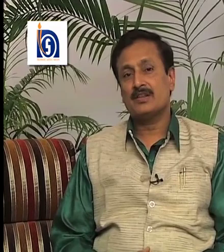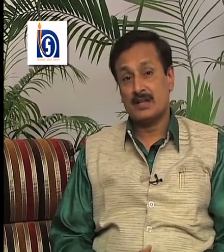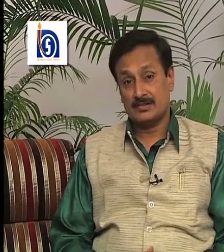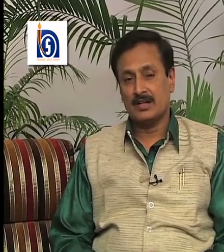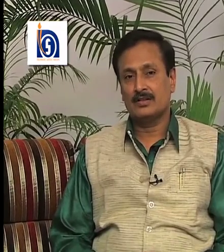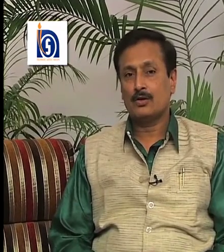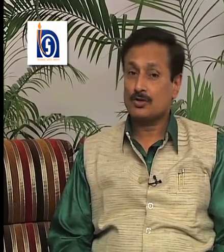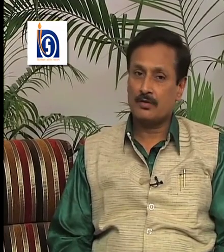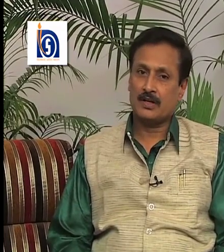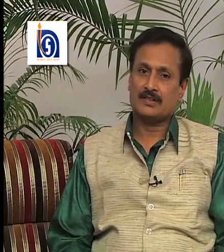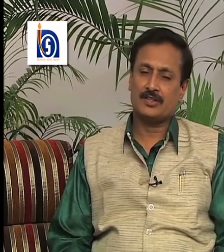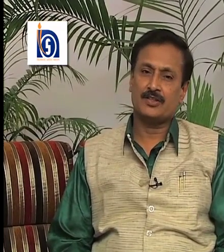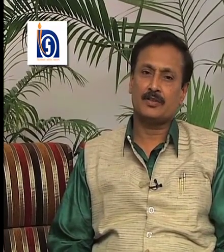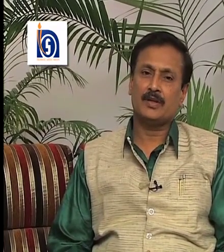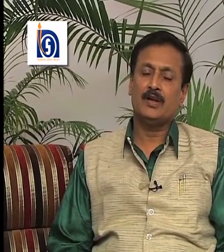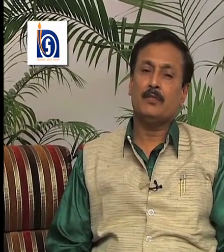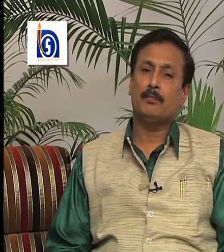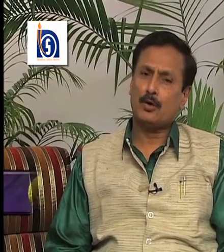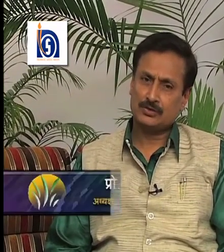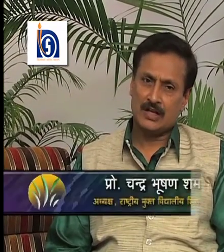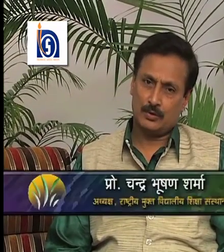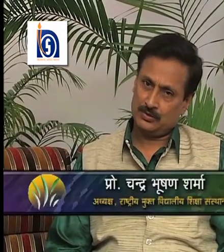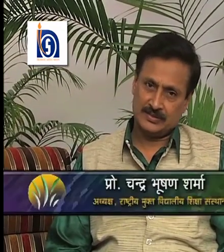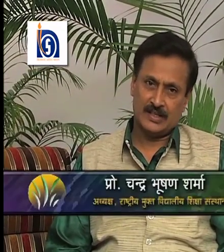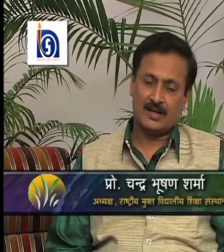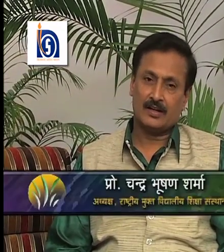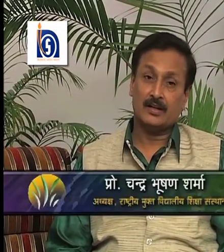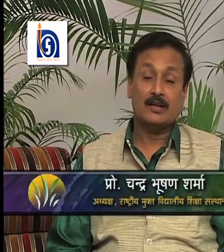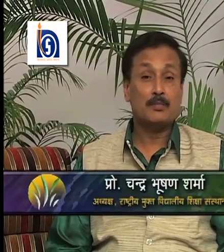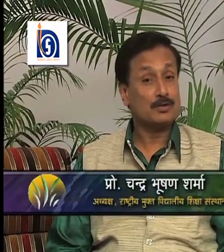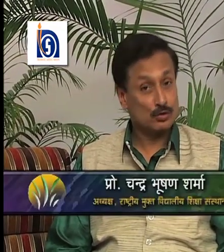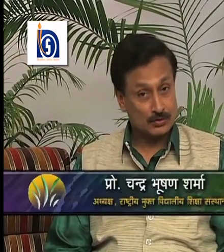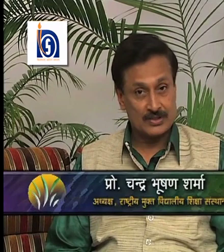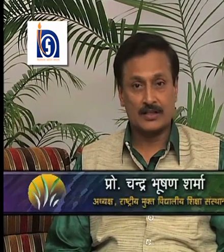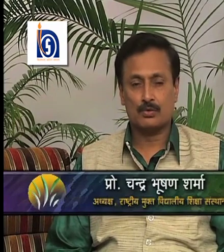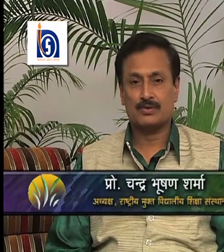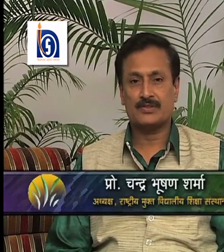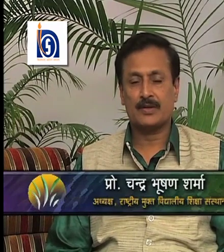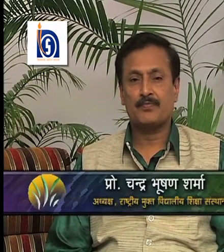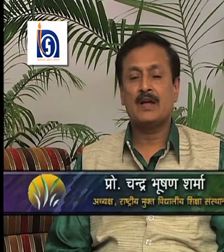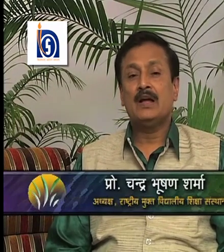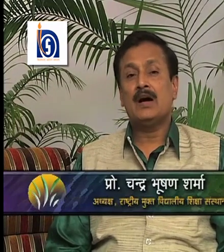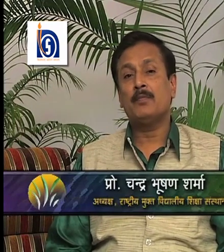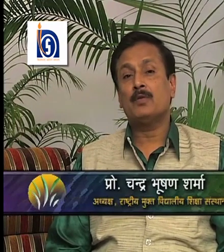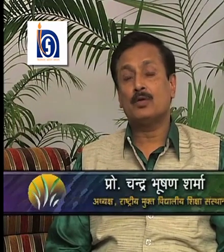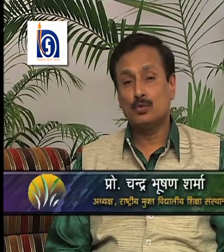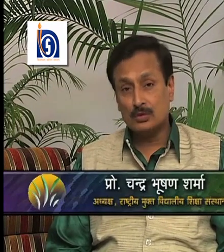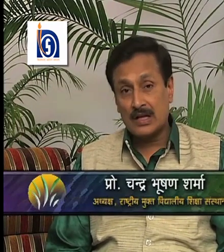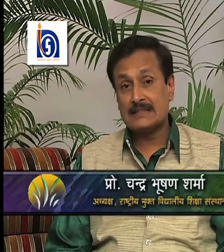के साथ साथ कौशल विकास के क्षेत्र में बहुत सारे कोर्सेज दे रहा है। लगभग 100 से ज़्यादा कोर्सेज हैं। हम दूर दराज